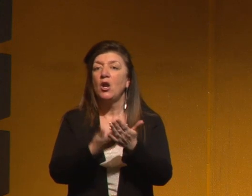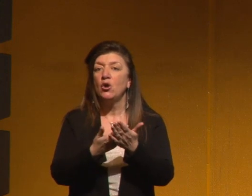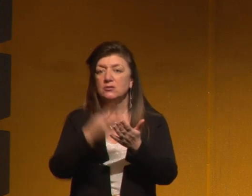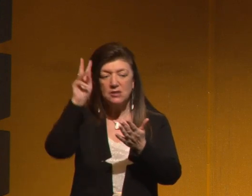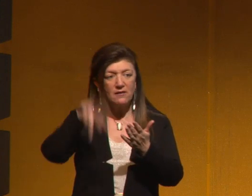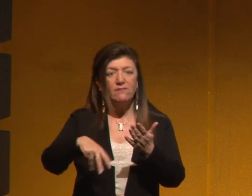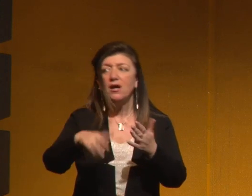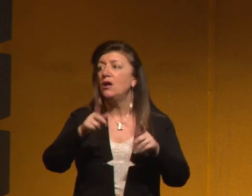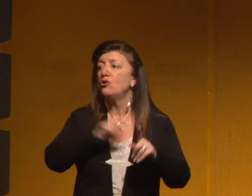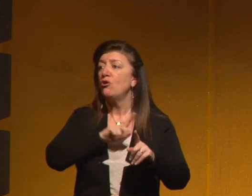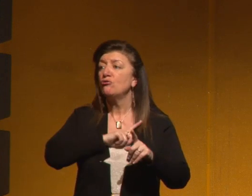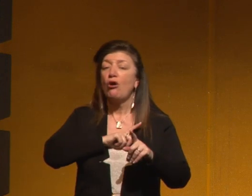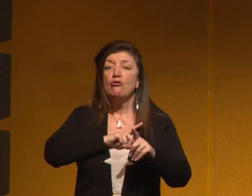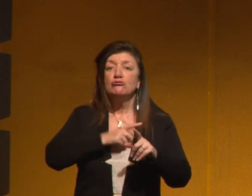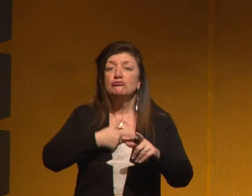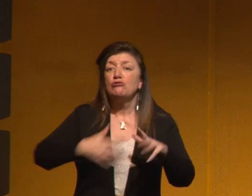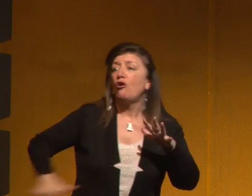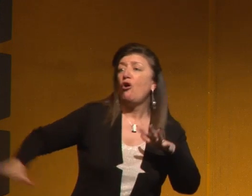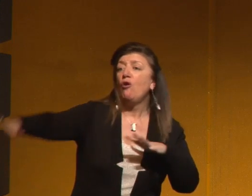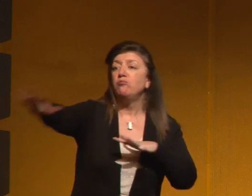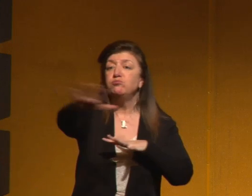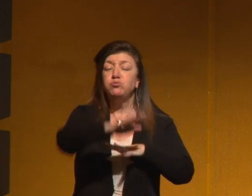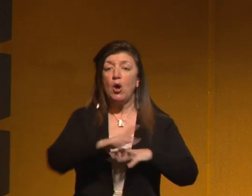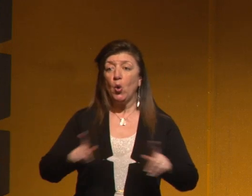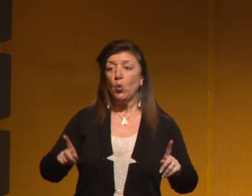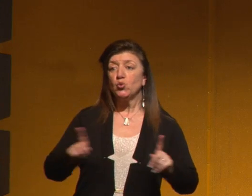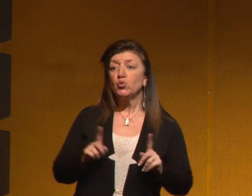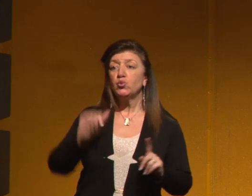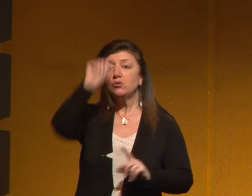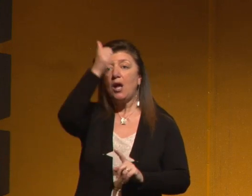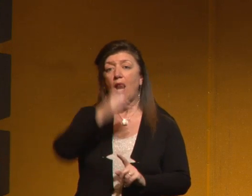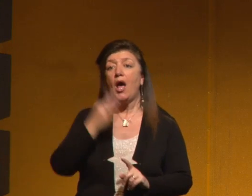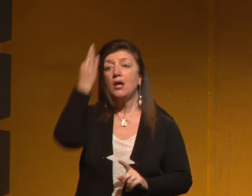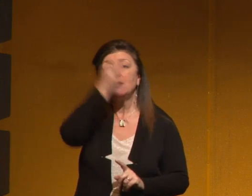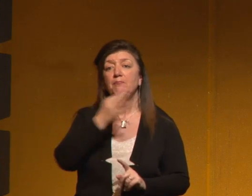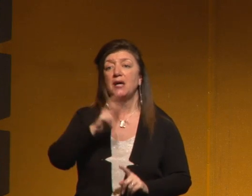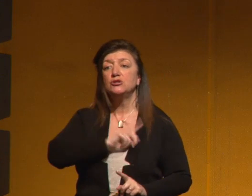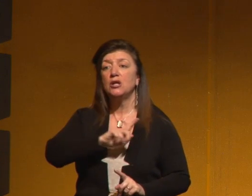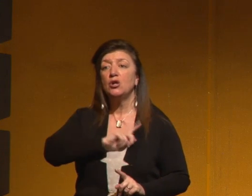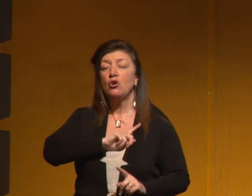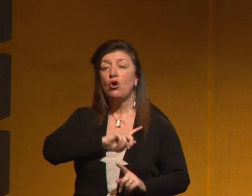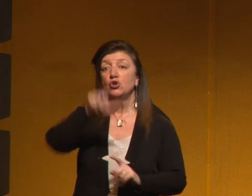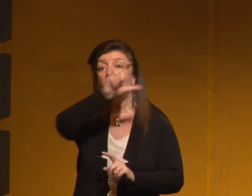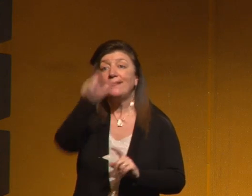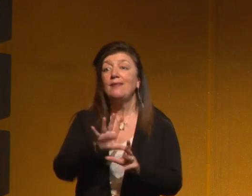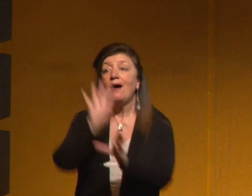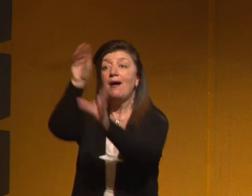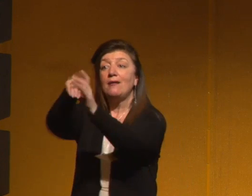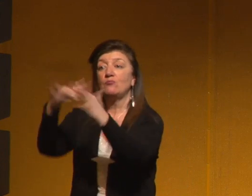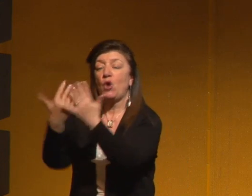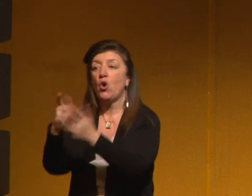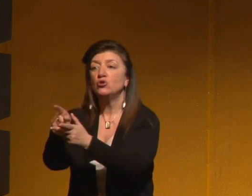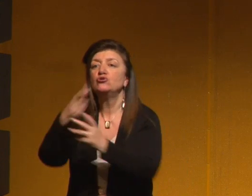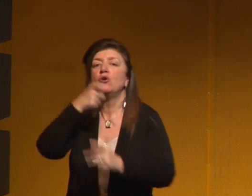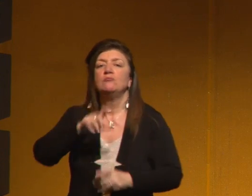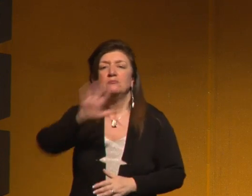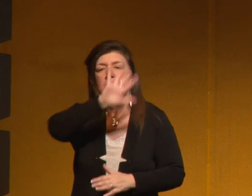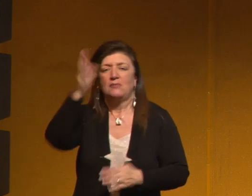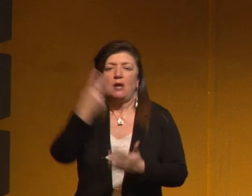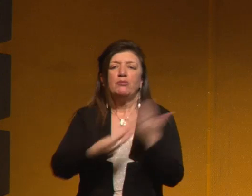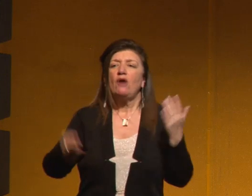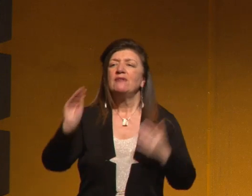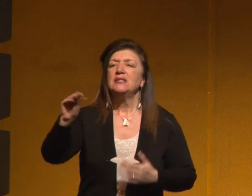paese e significa pure tutelare la nostra immagine di italiani nel mondo perché se chiedete per esempio a san marach di